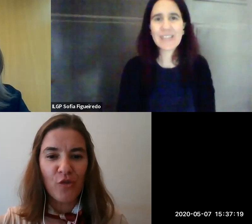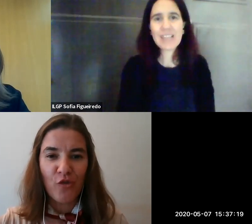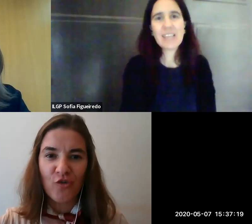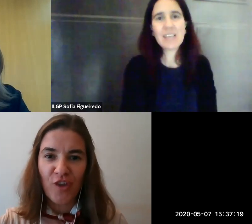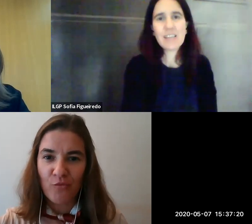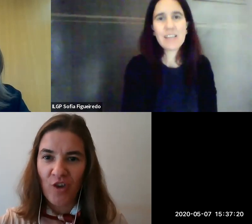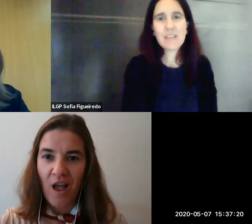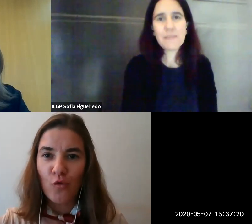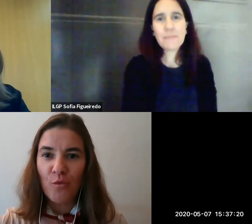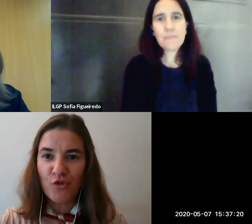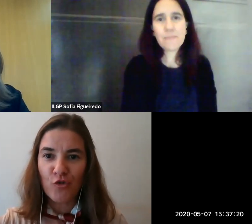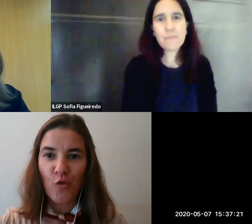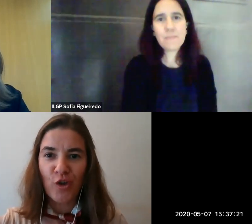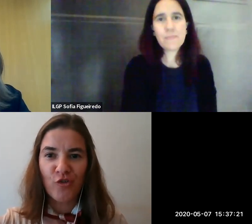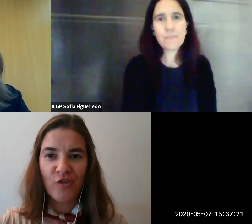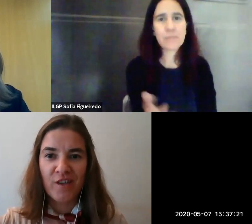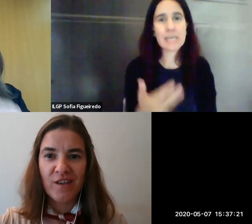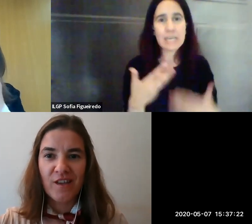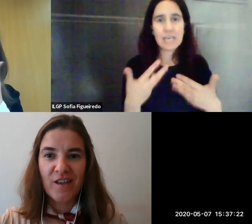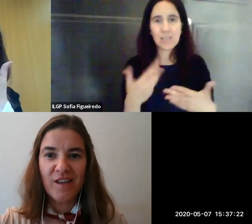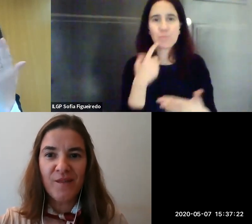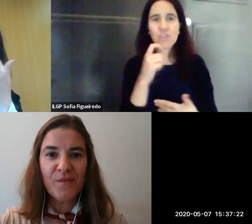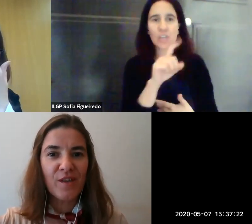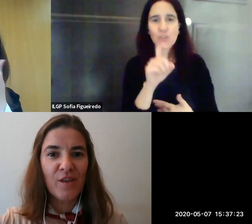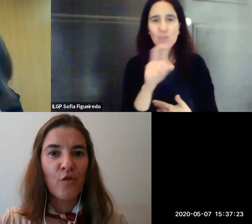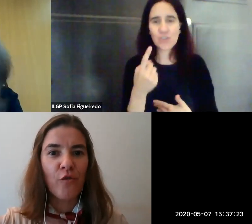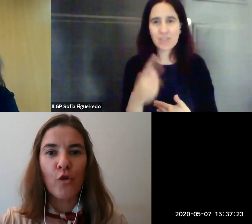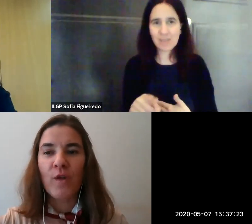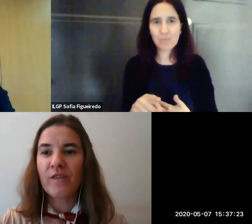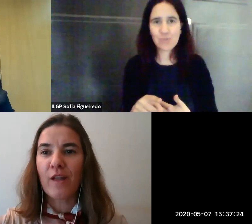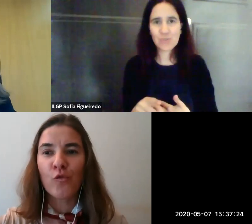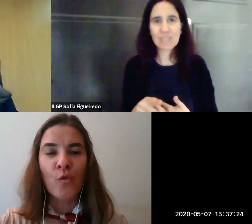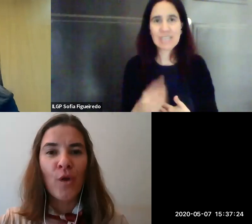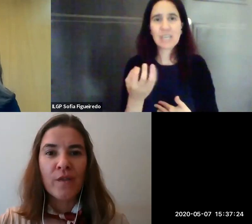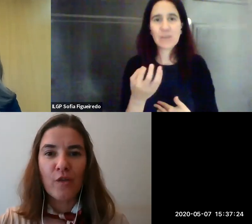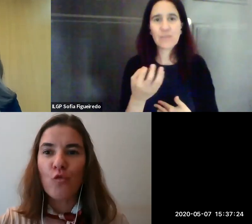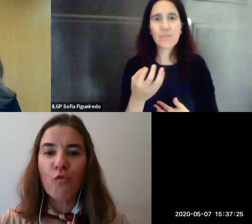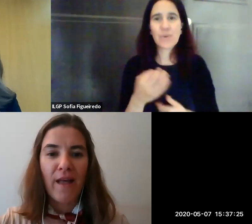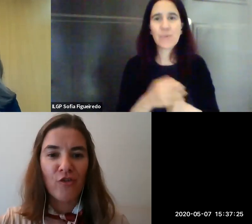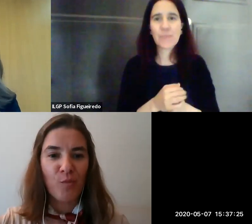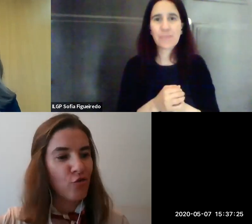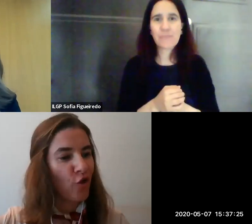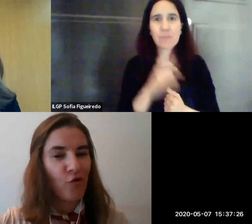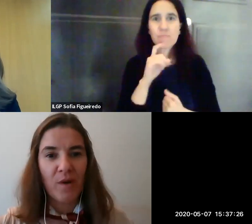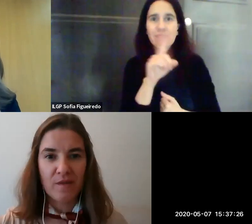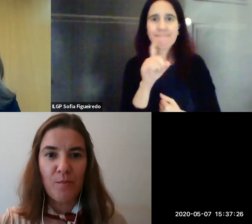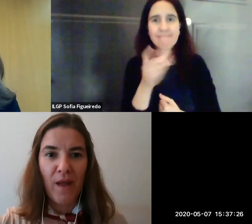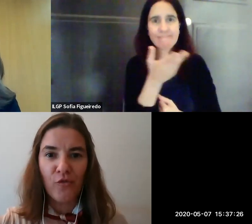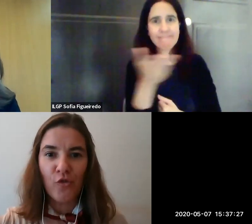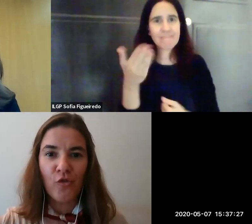Neste momento nós temos já algumas questões que foram, entretanto, sido colocadas pelos